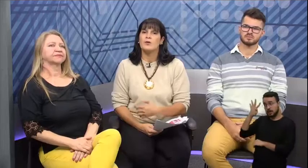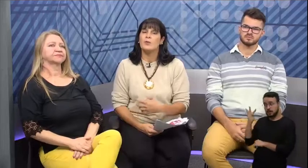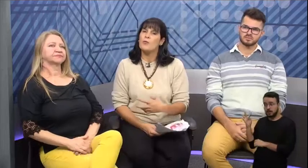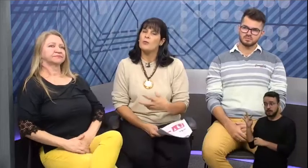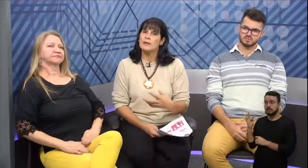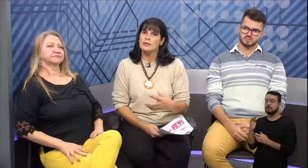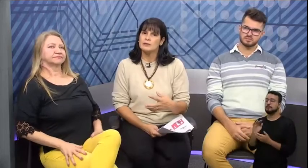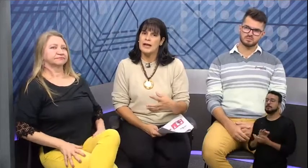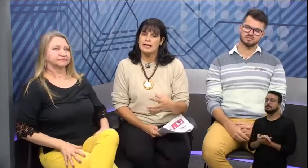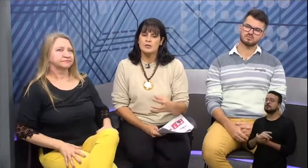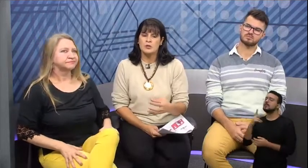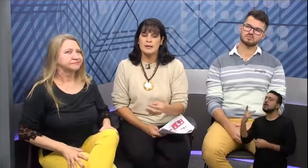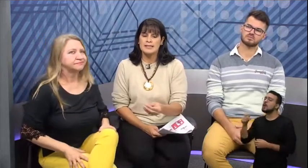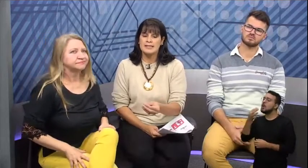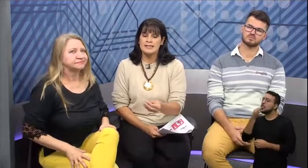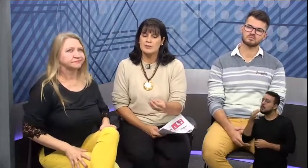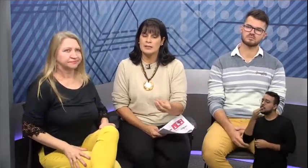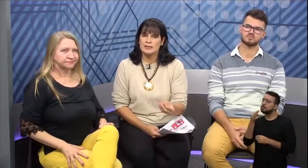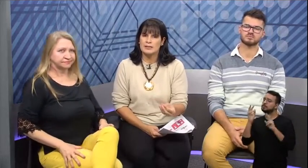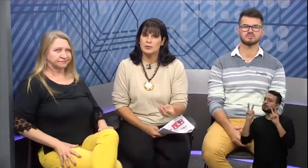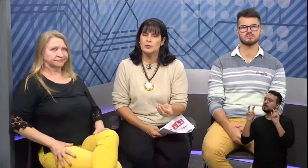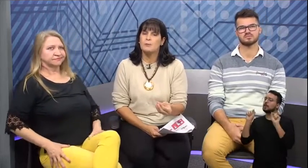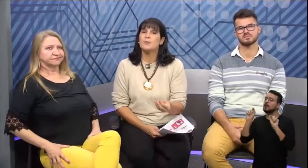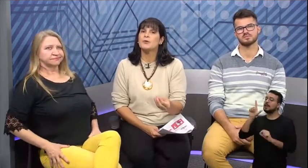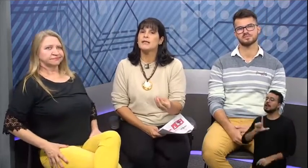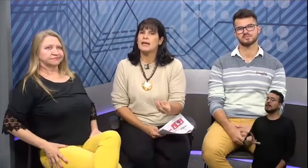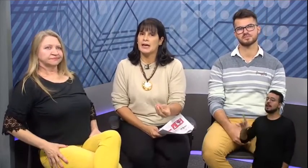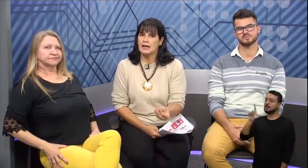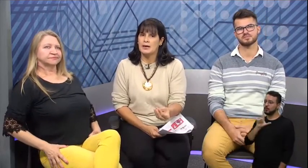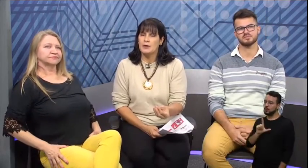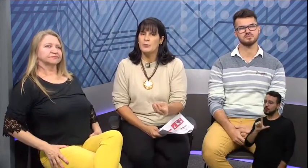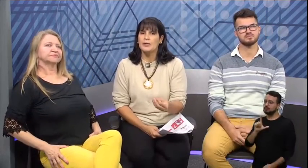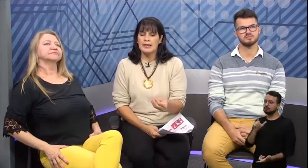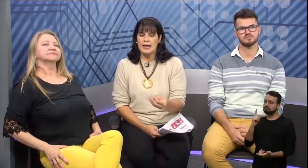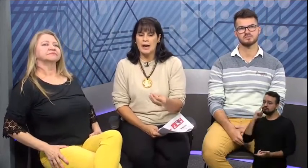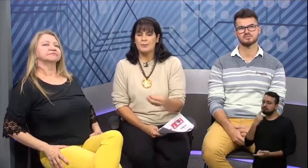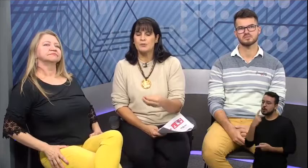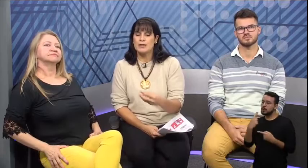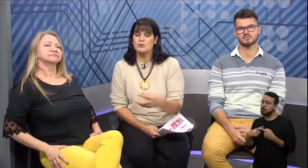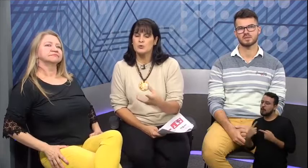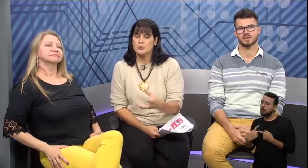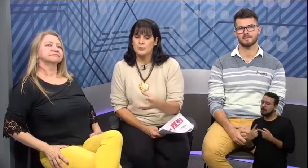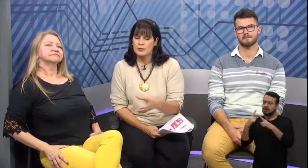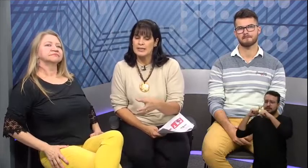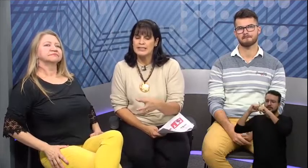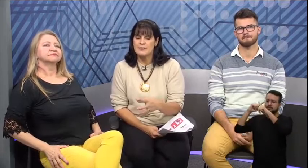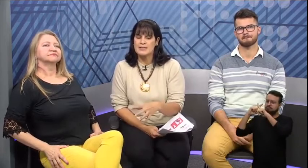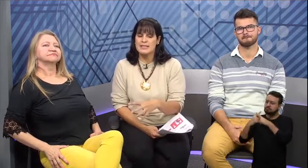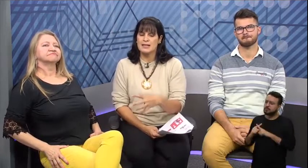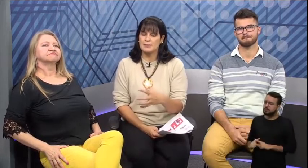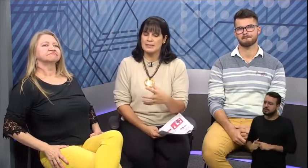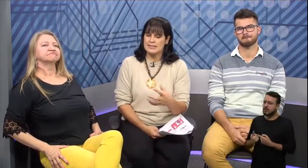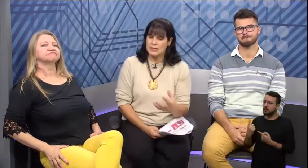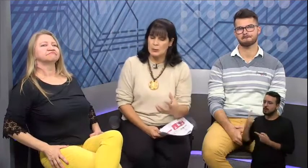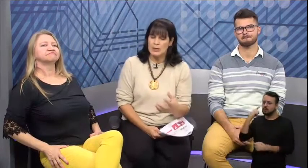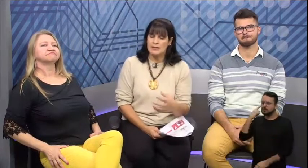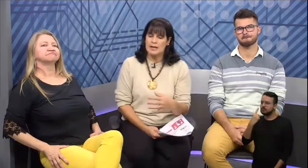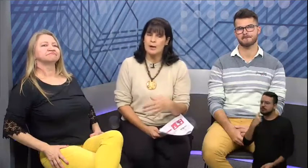Qual a opinião dela sobre essa questão da literatura? Por quê? Por que a Rapunzel surda? Por que teve essa adaptação da